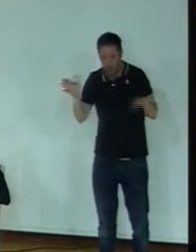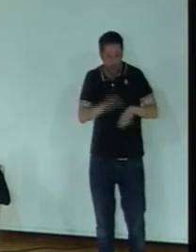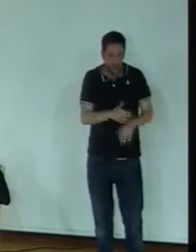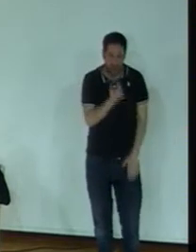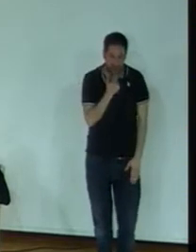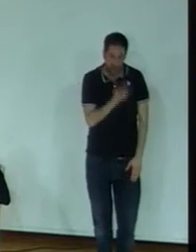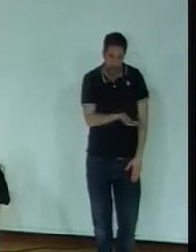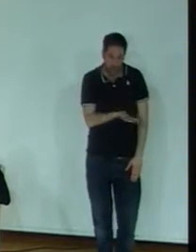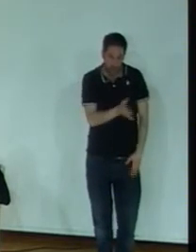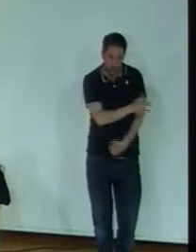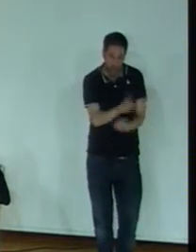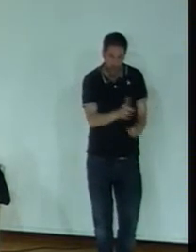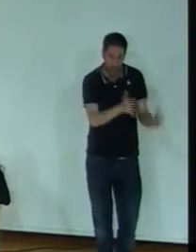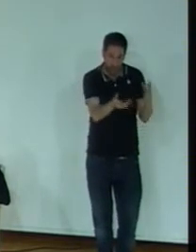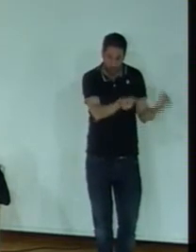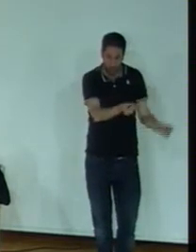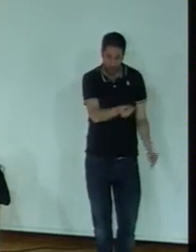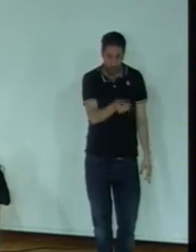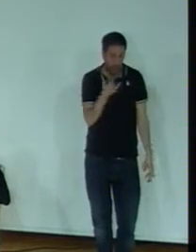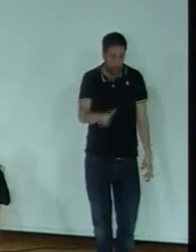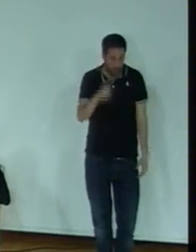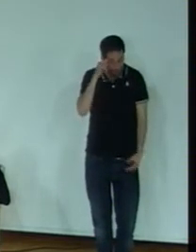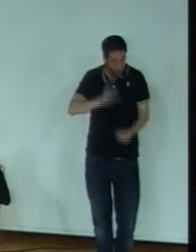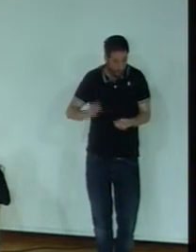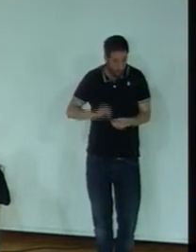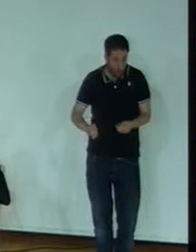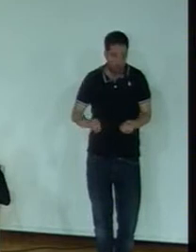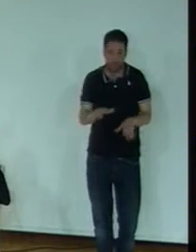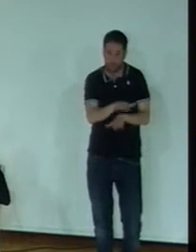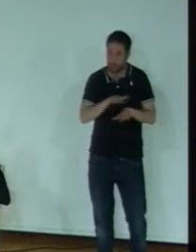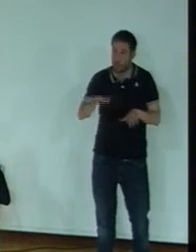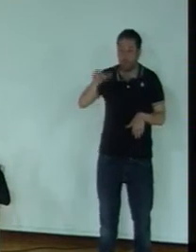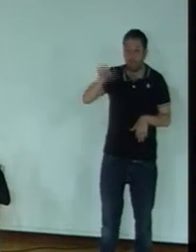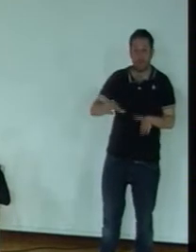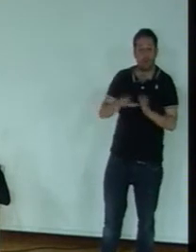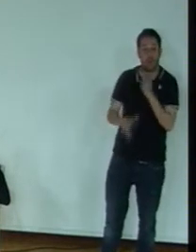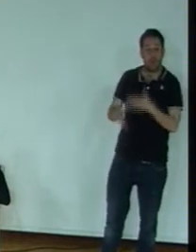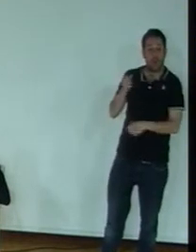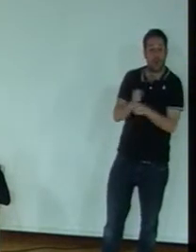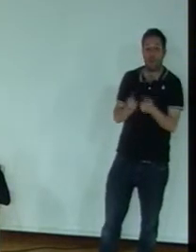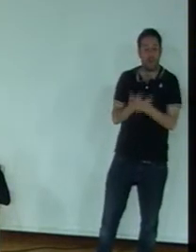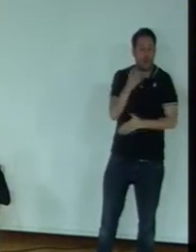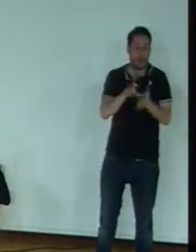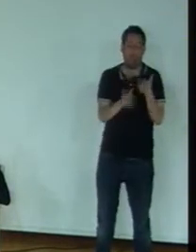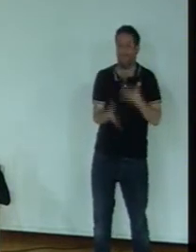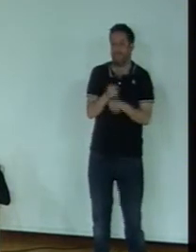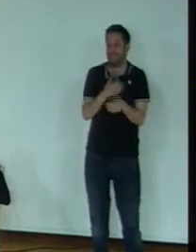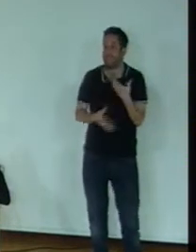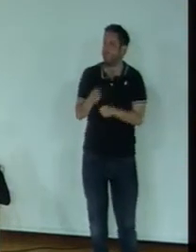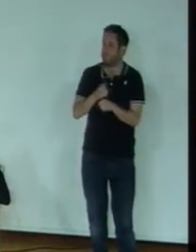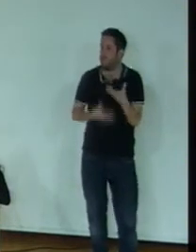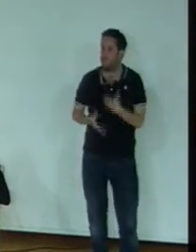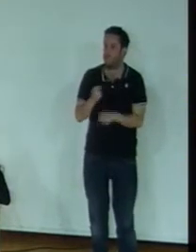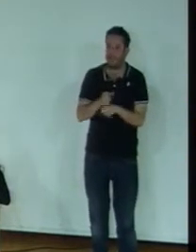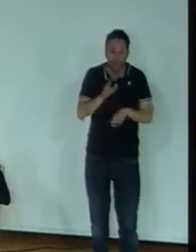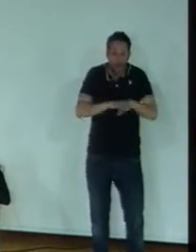le plus efficace de faire évoluer la société. De la même manière, le législateur n'arrête pas de faire des nouvelles lois, alors que souvent il suffirait de modifier